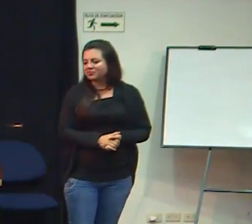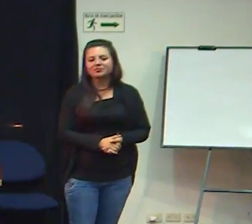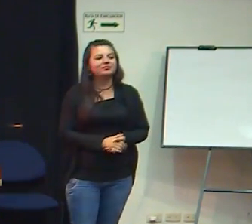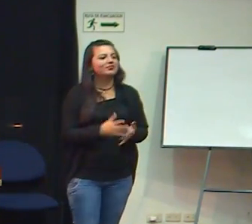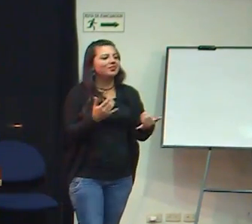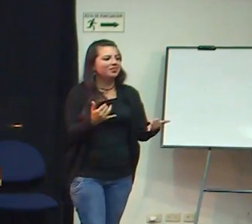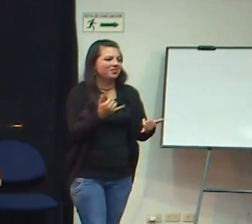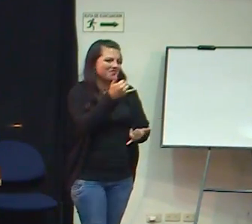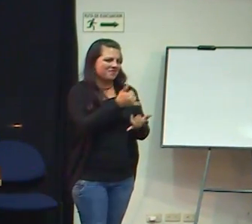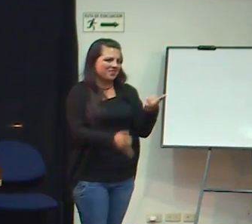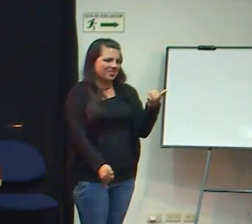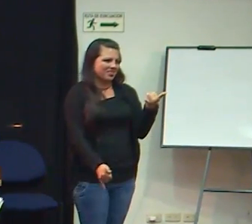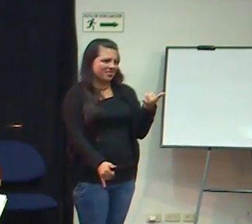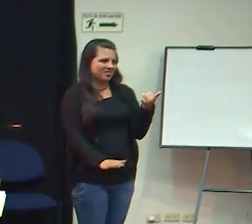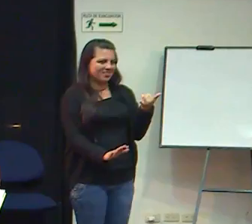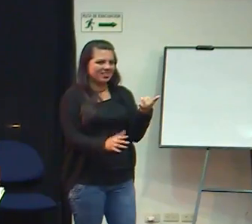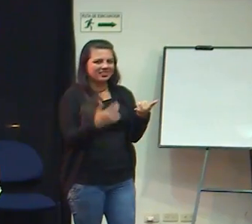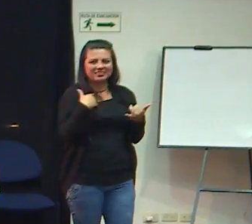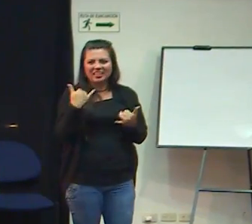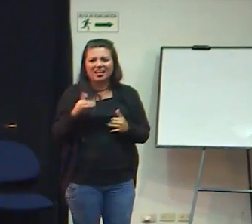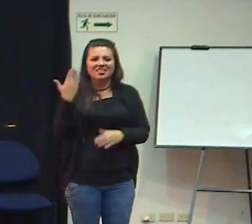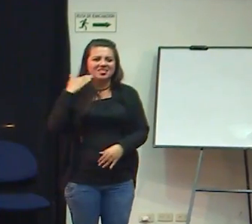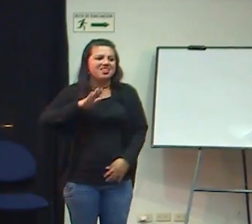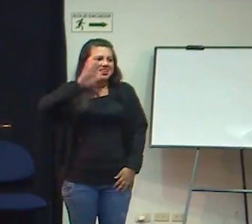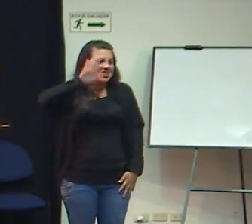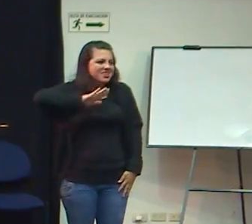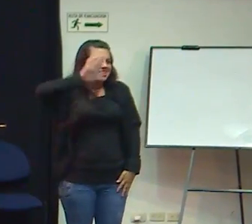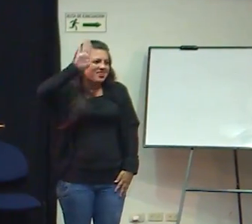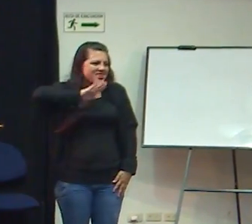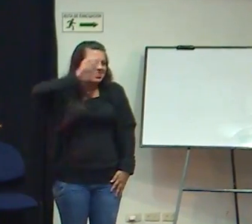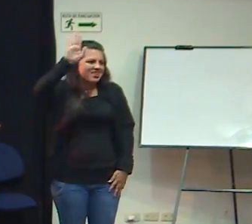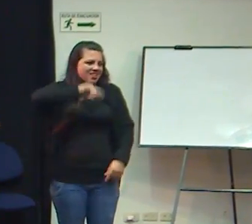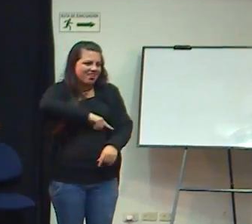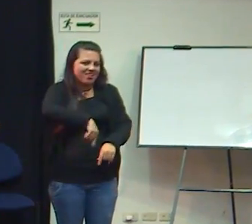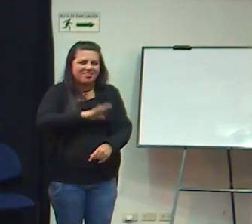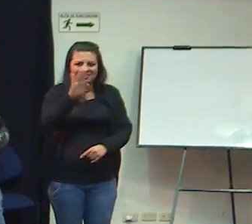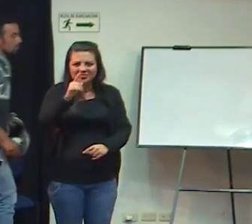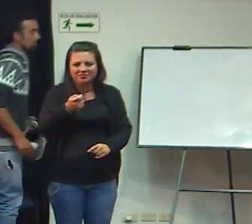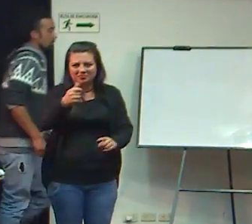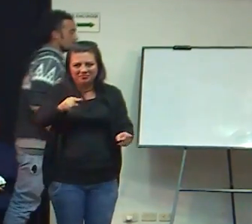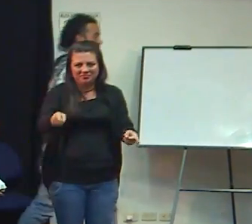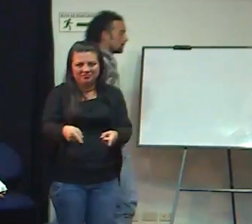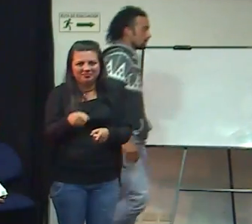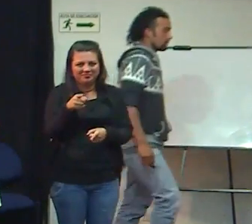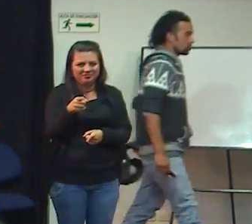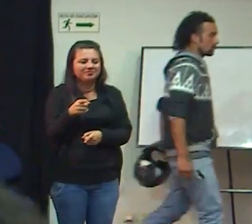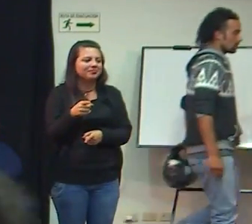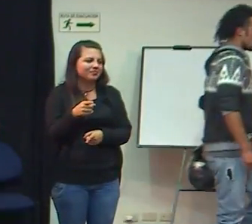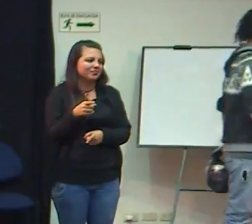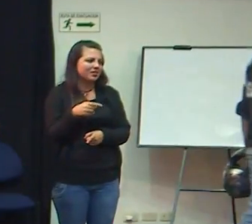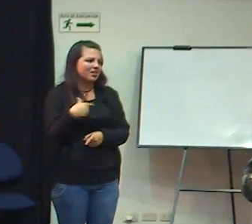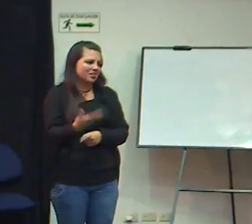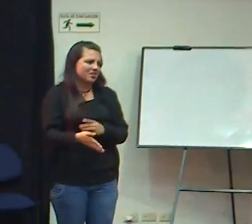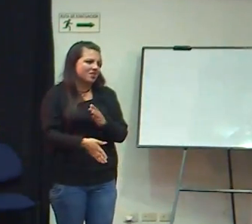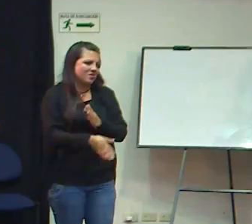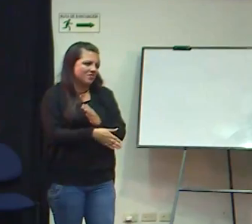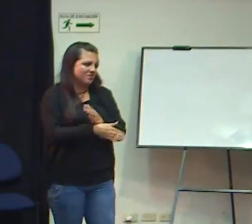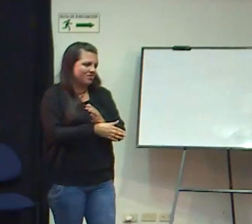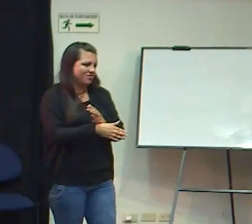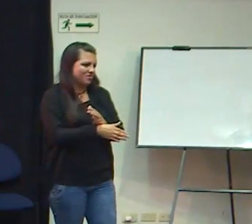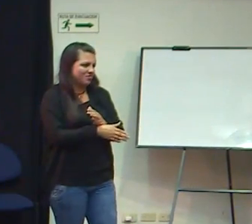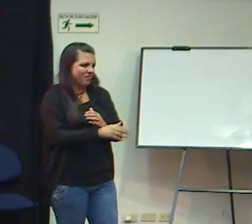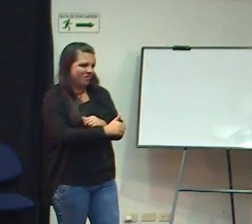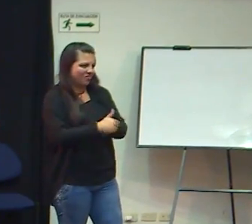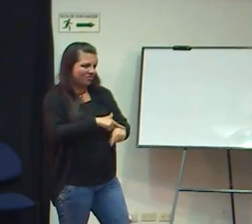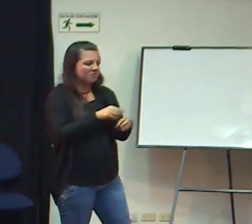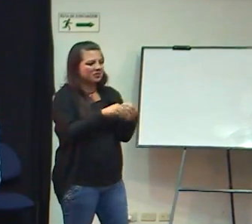Vamos a hacer la última intervención y ya me lo está pidiendo desde hace mucho tiempo, no se va a demorar y ya vamos a continuación al siguiente momento